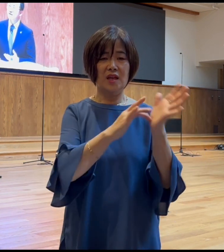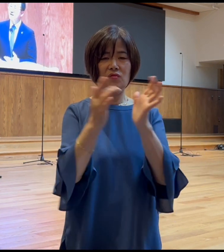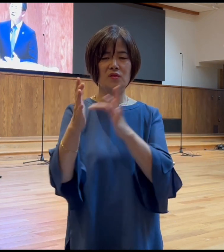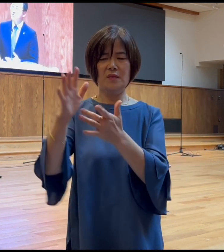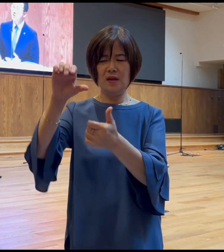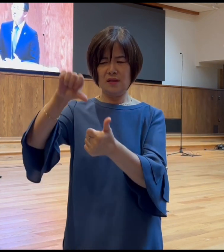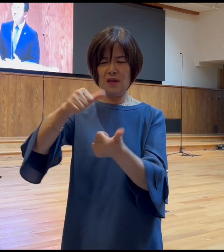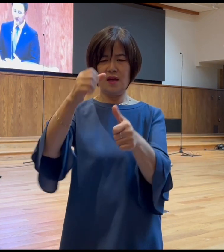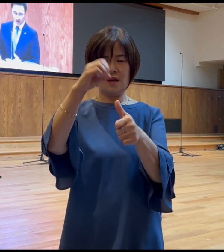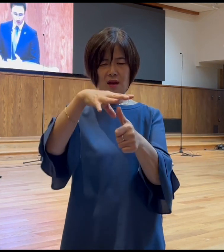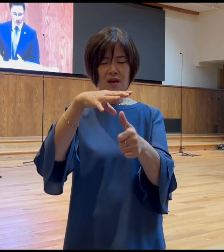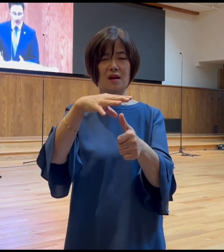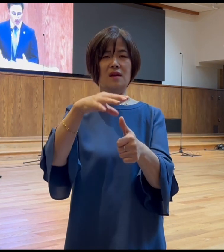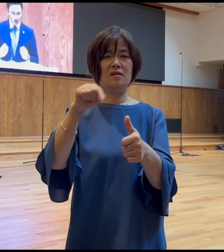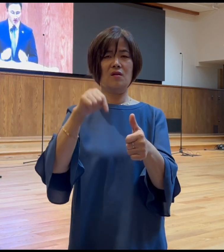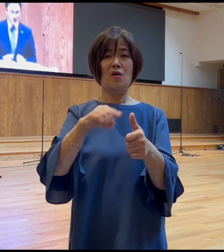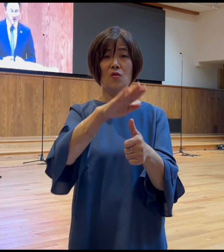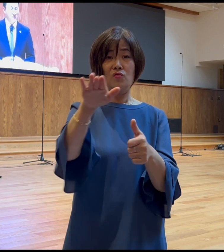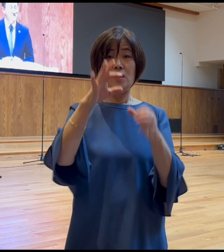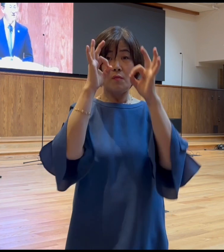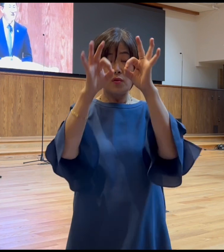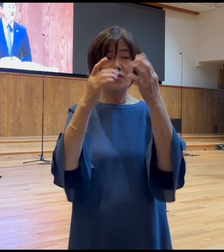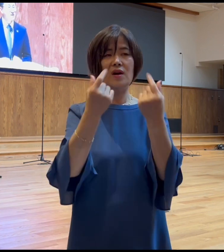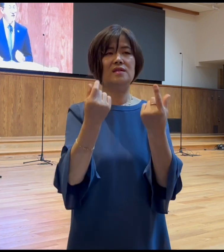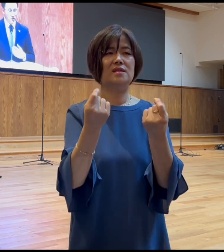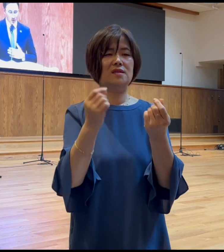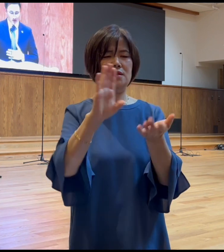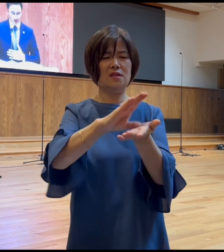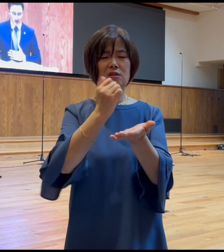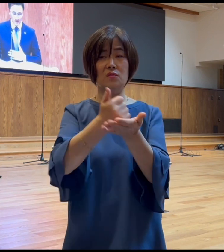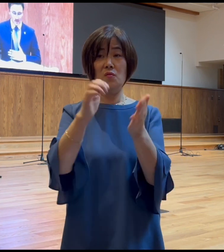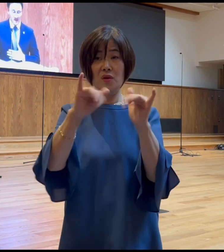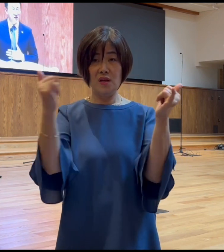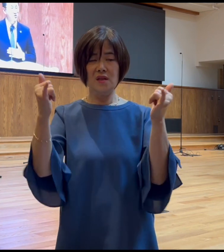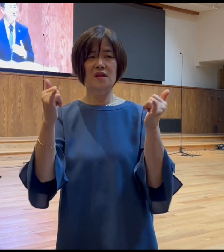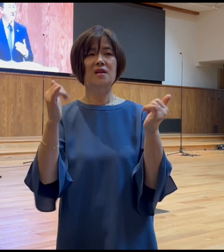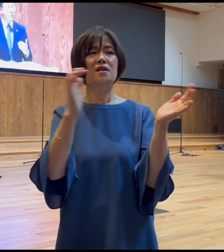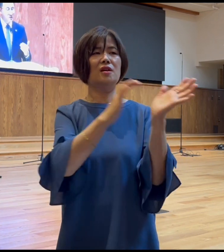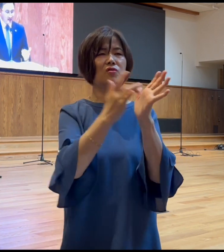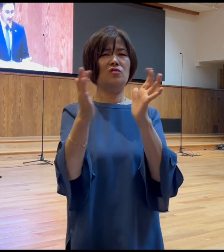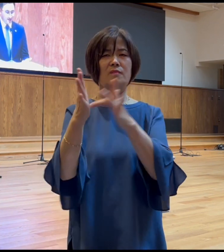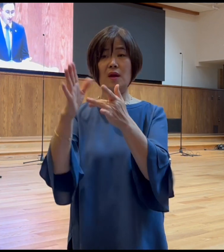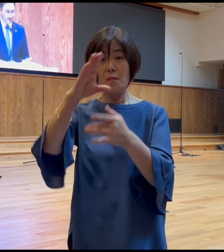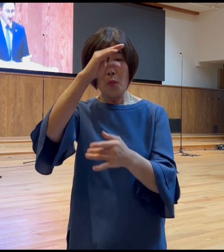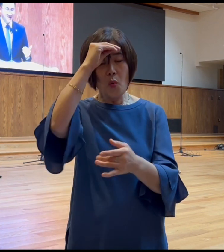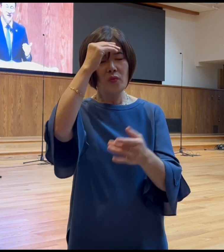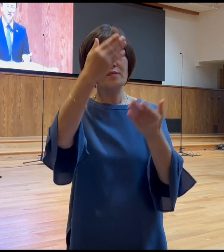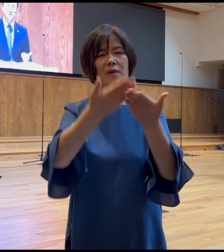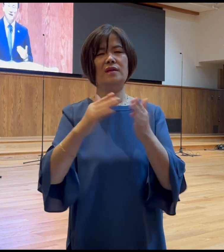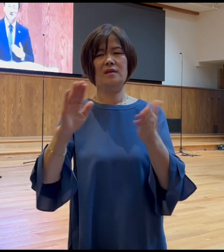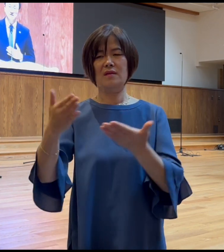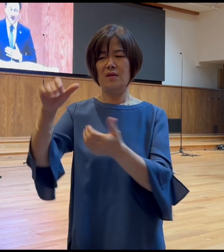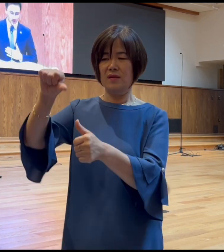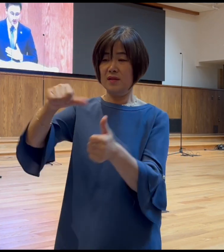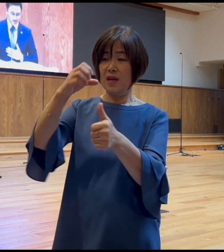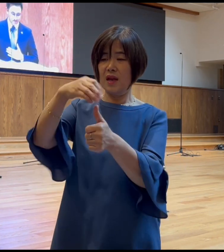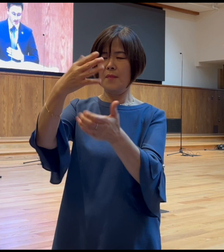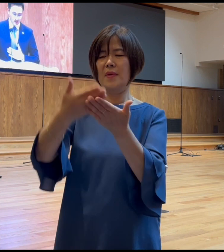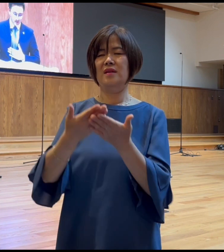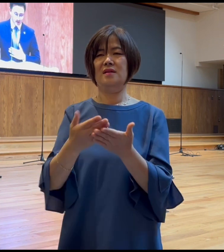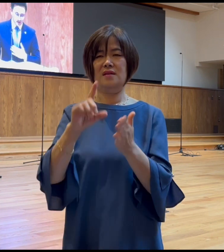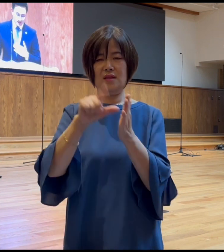예수님의 세례에서 우리가 보는 것처럼 그리스도인들이 예수님의 본을 따라서 세례를 받을